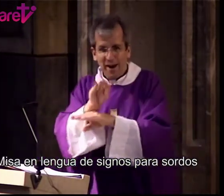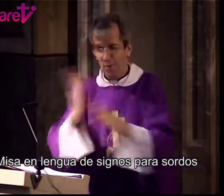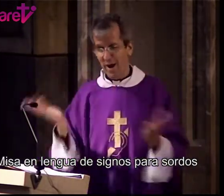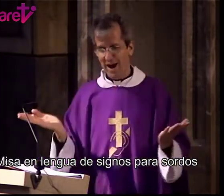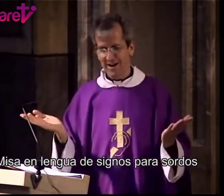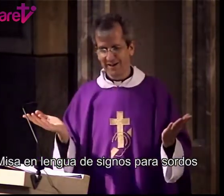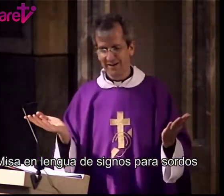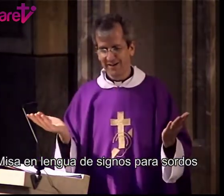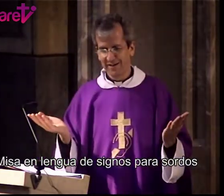curar?